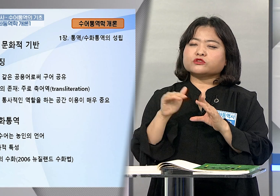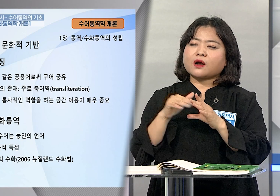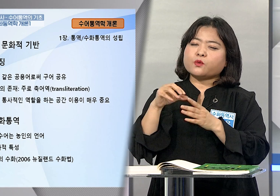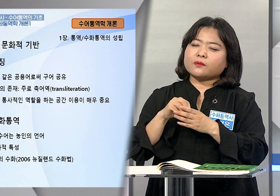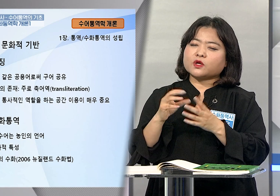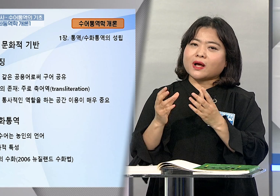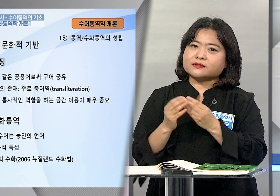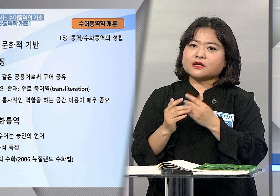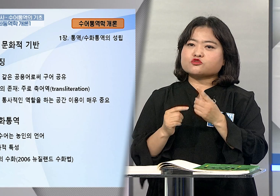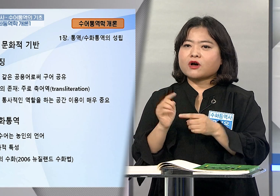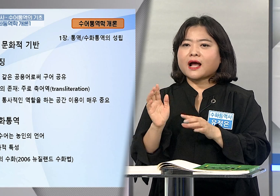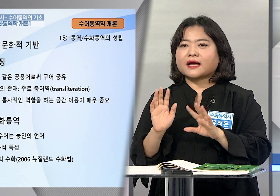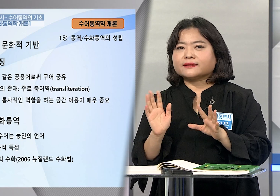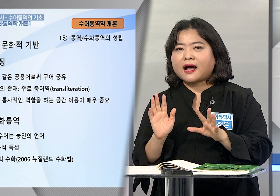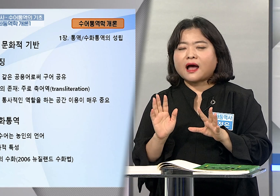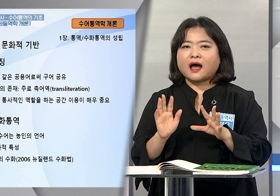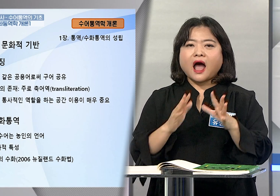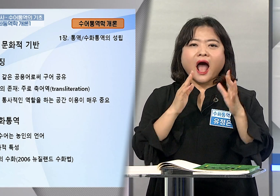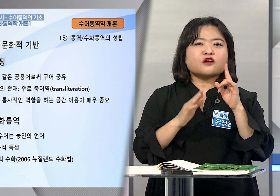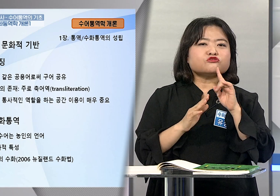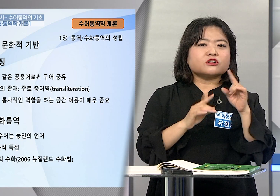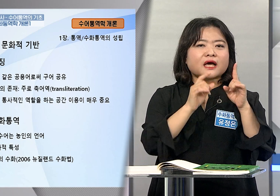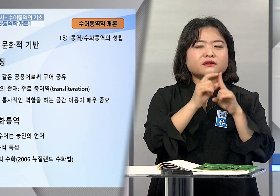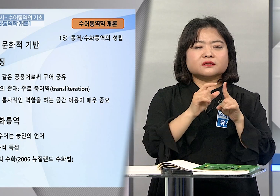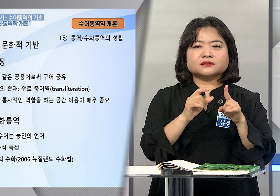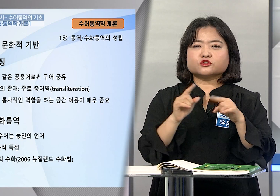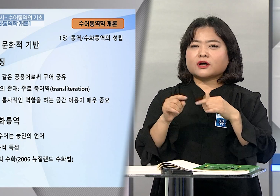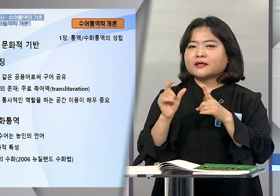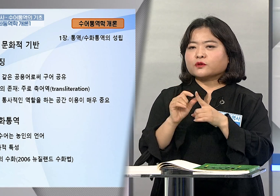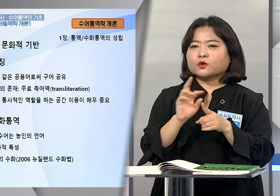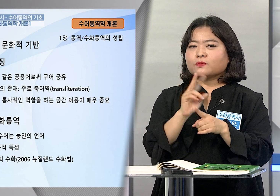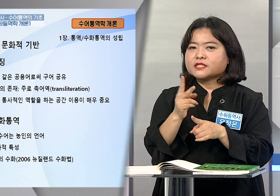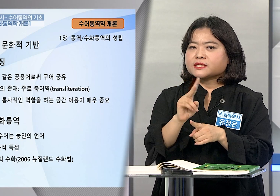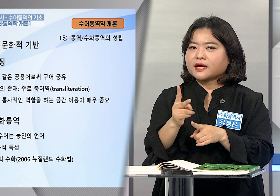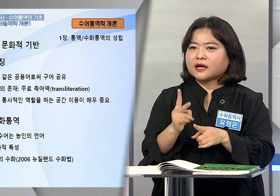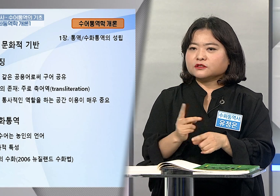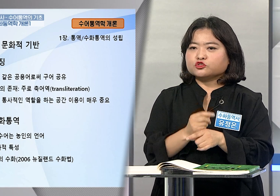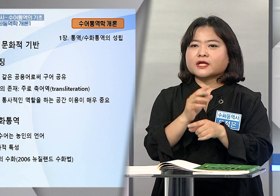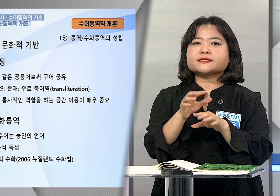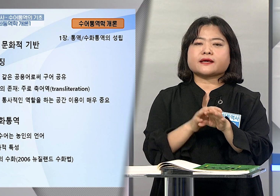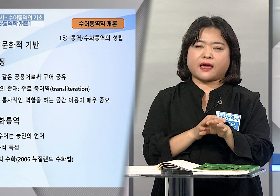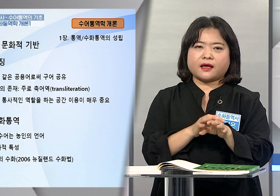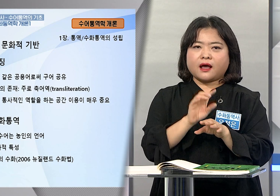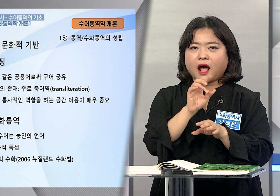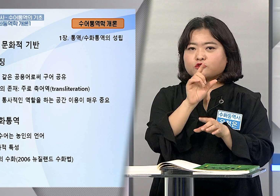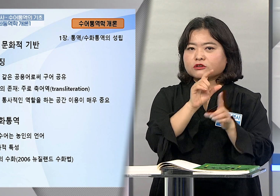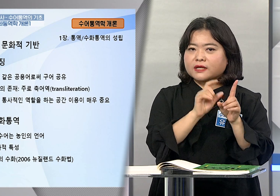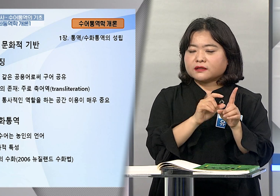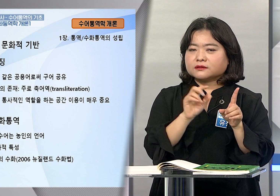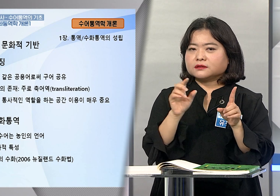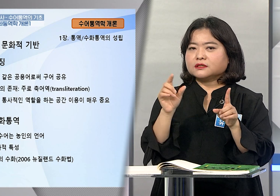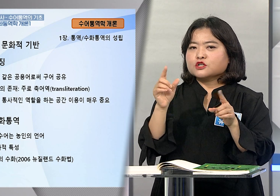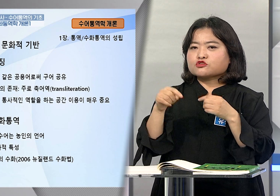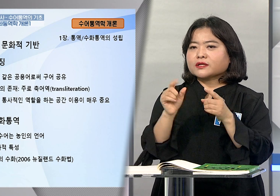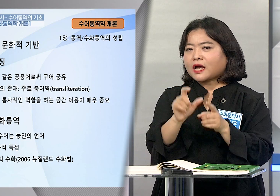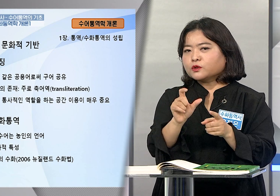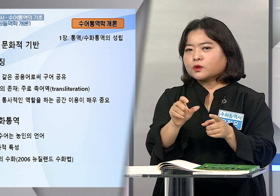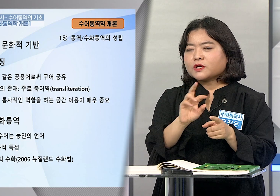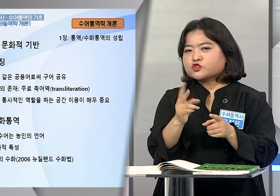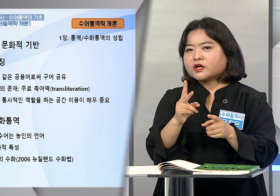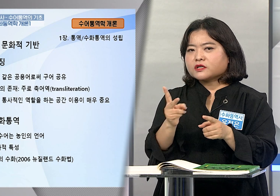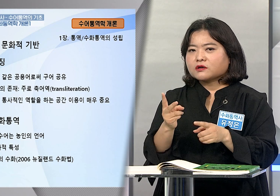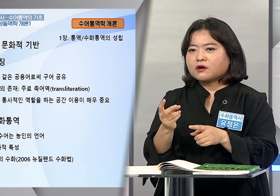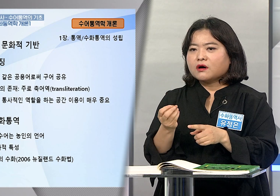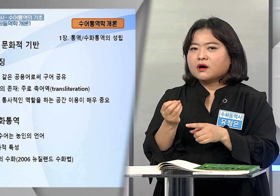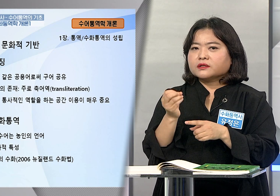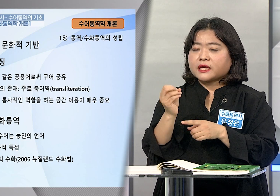그러나 농문화가 포함된 완전한 수화가 아니라 한국어 단어를 수화 단어로만 치환하는 유사 체계. 한국어 단어를 수화